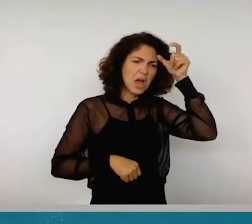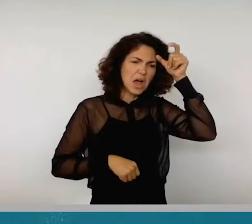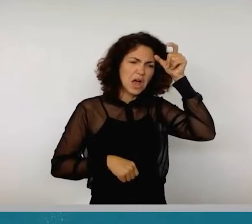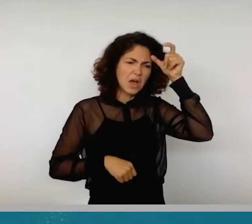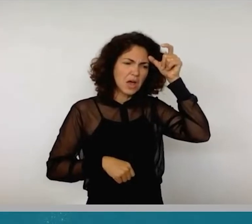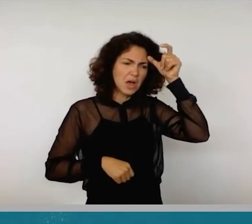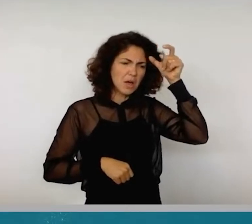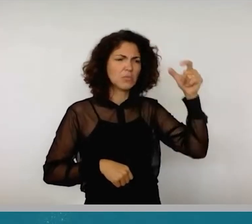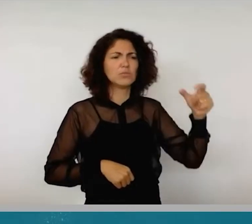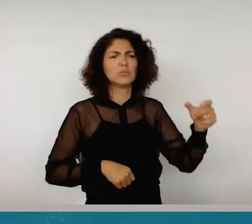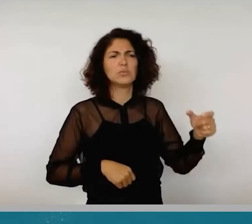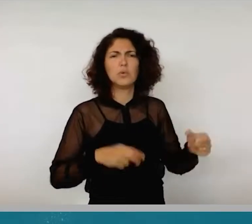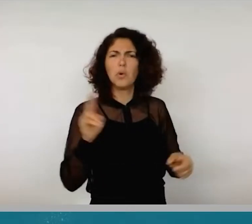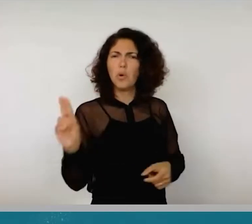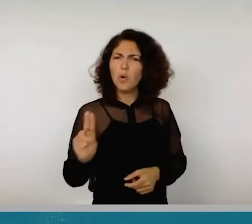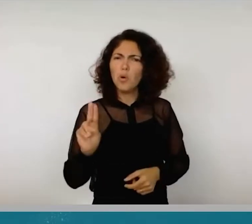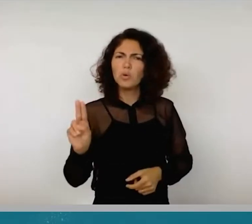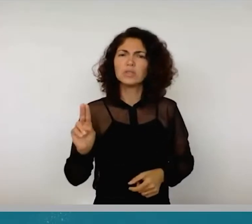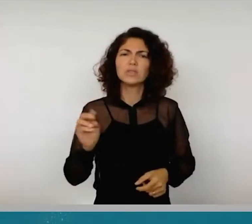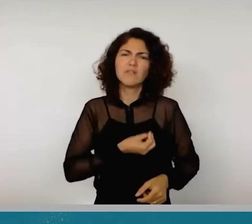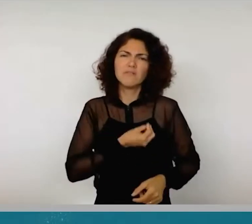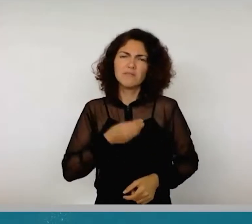volta-te também, né?